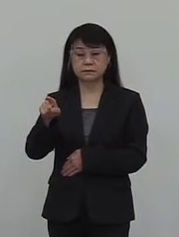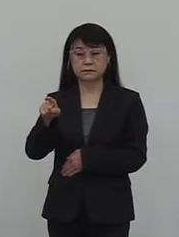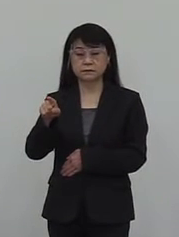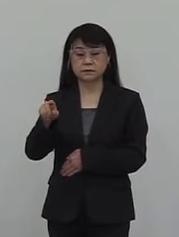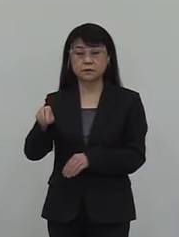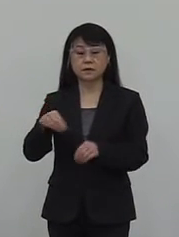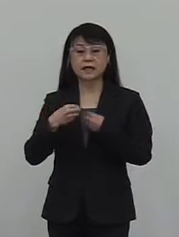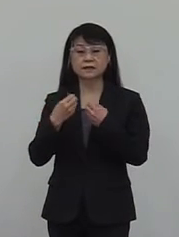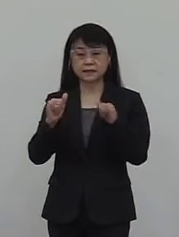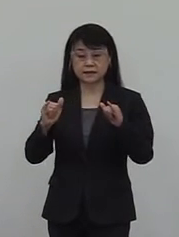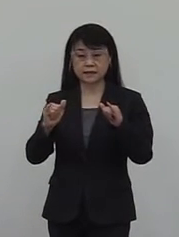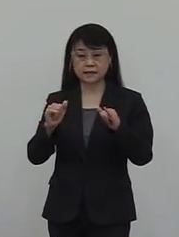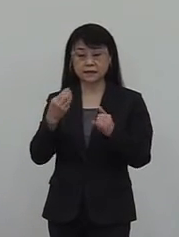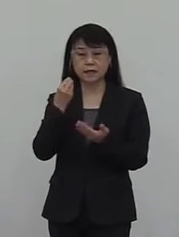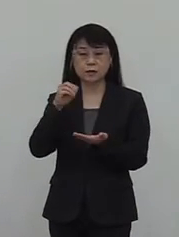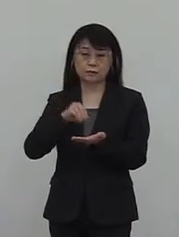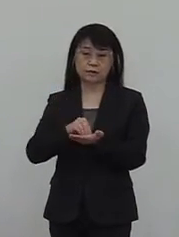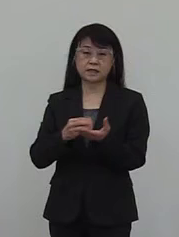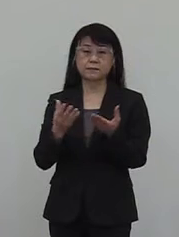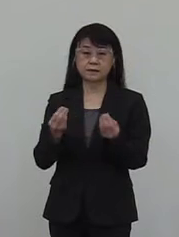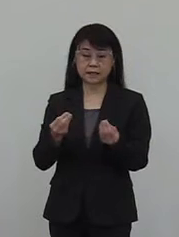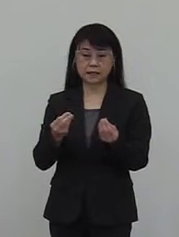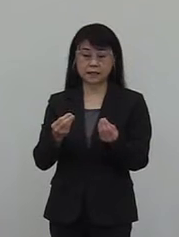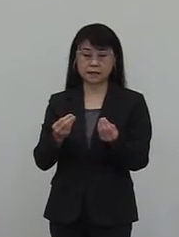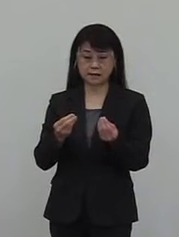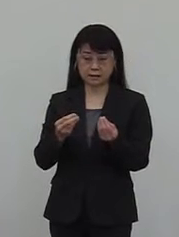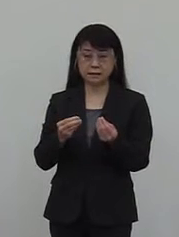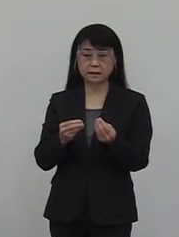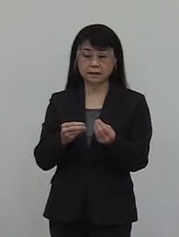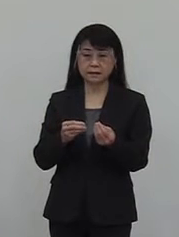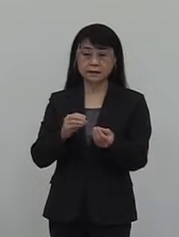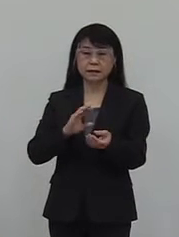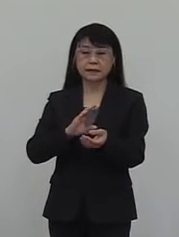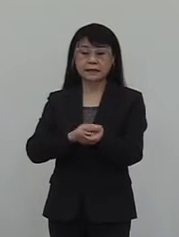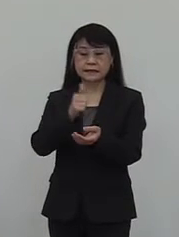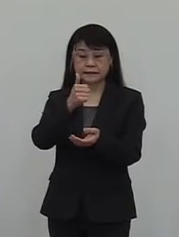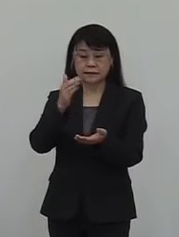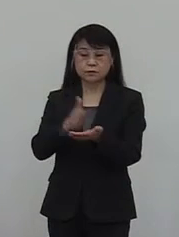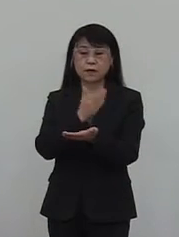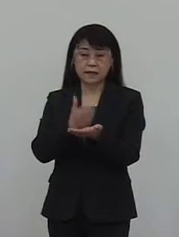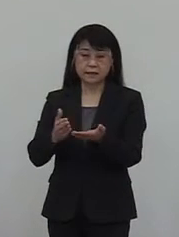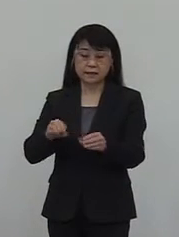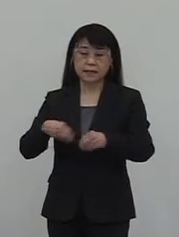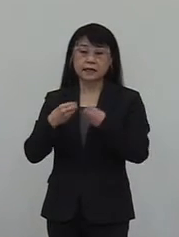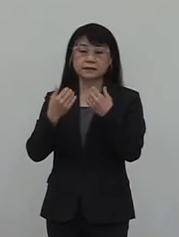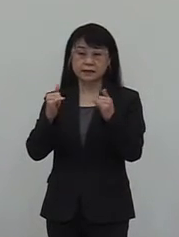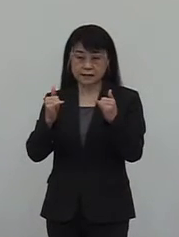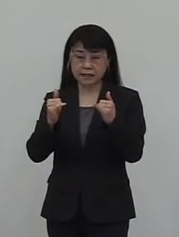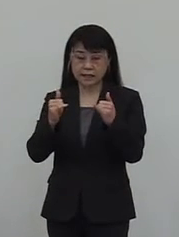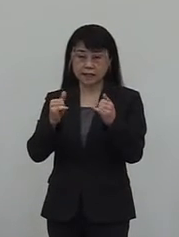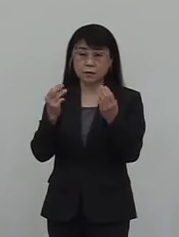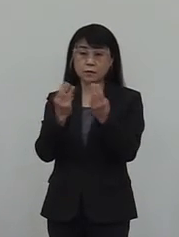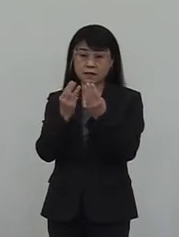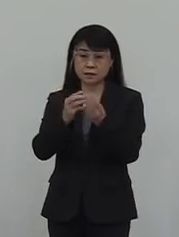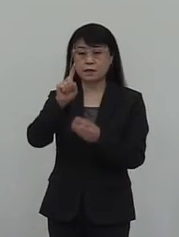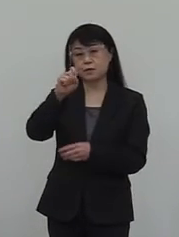入院されております。うち臨床診断後につきましては19人であります。